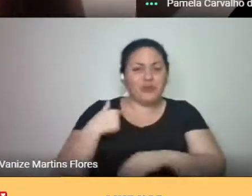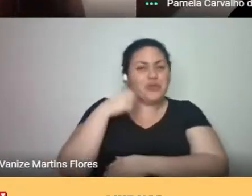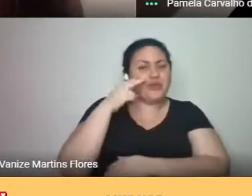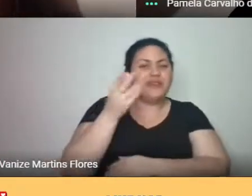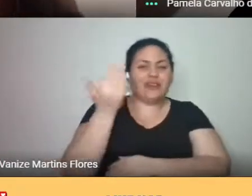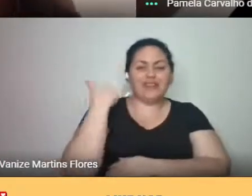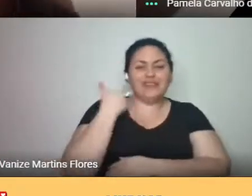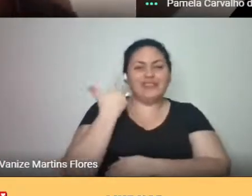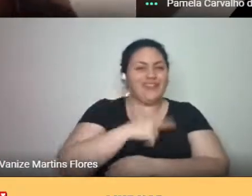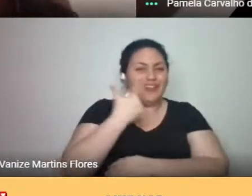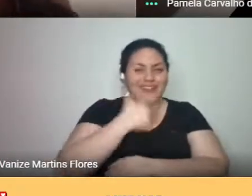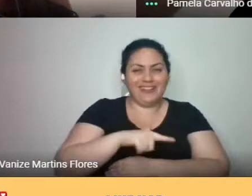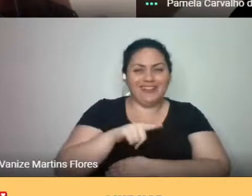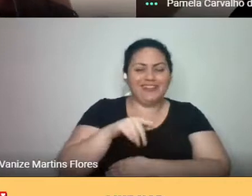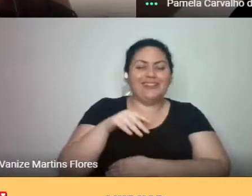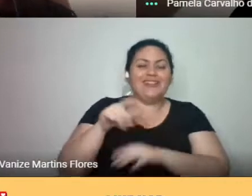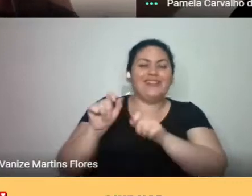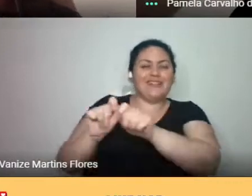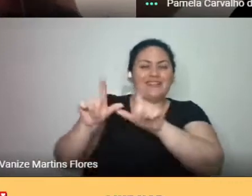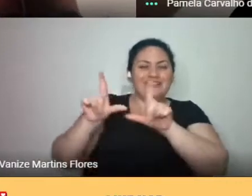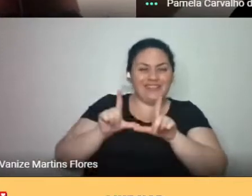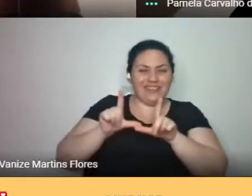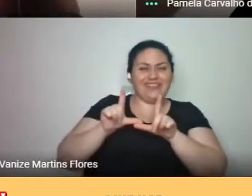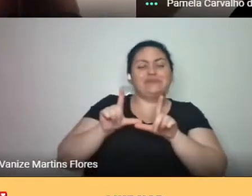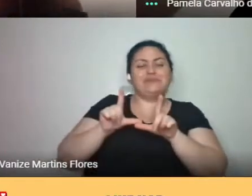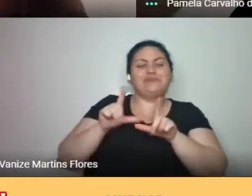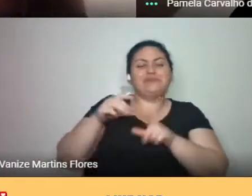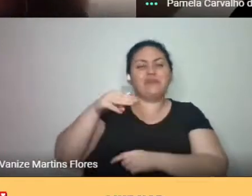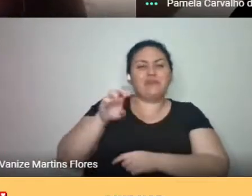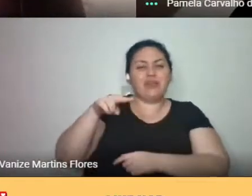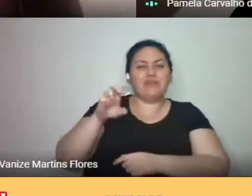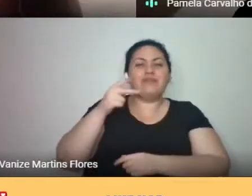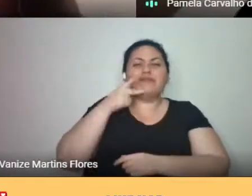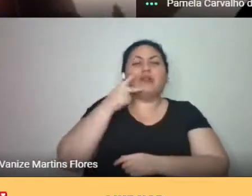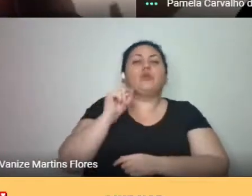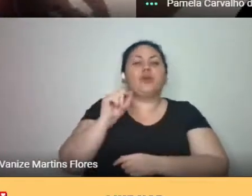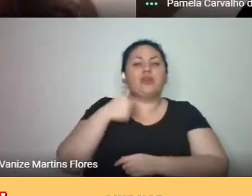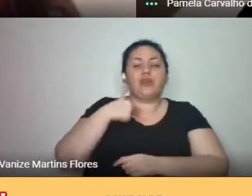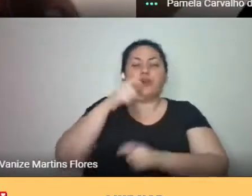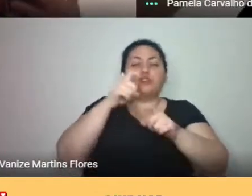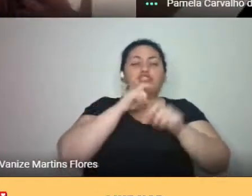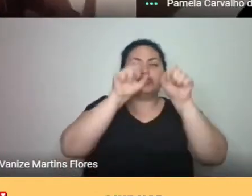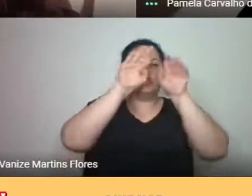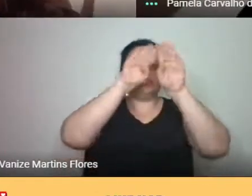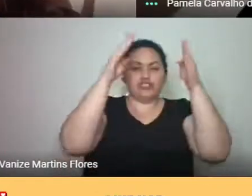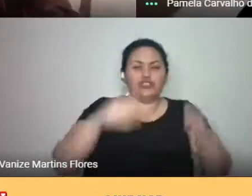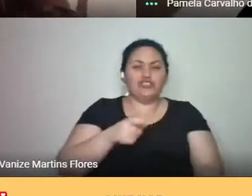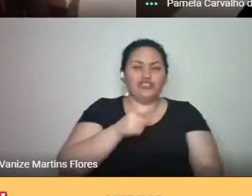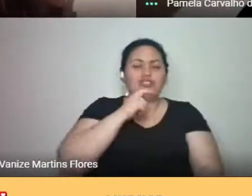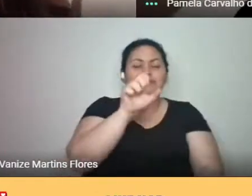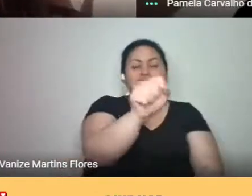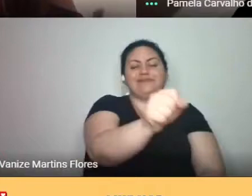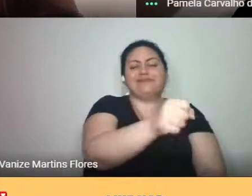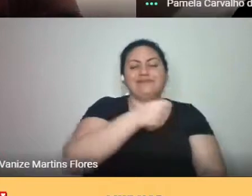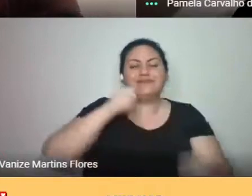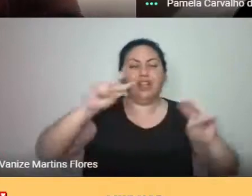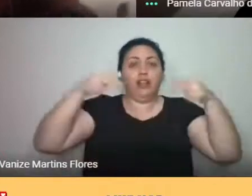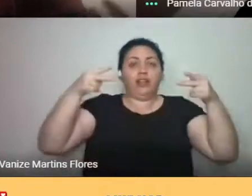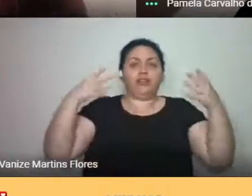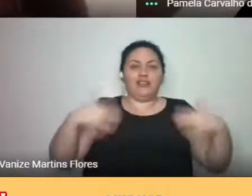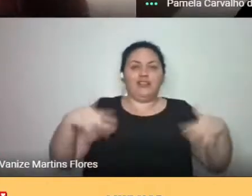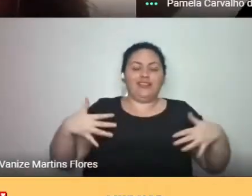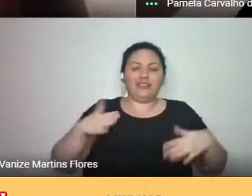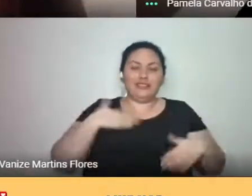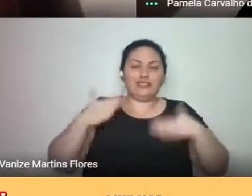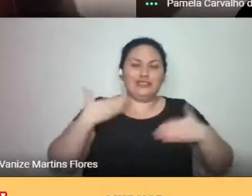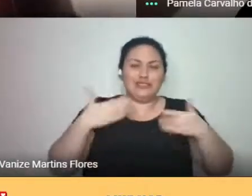assim, muito, né, que dizia que a gente vai abrir a geladeira e vai sair um link, né? Então, quando a gente tem a sensação que vai abrir a geladeira e